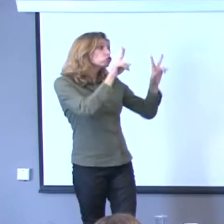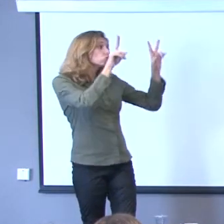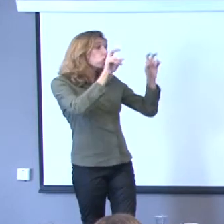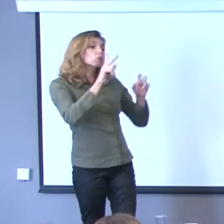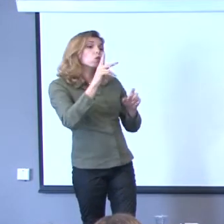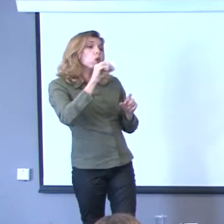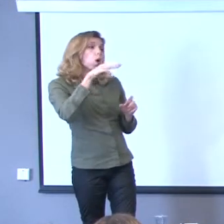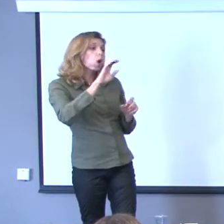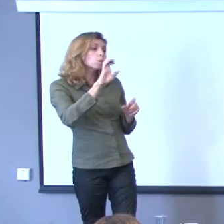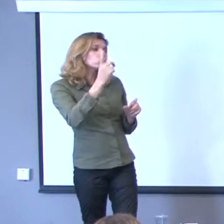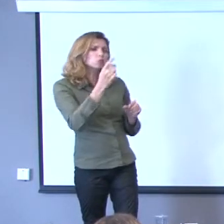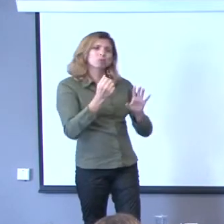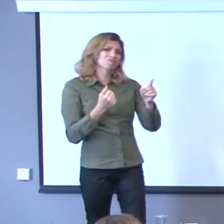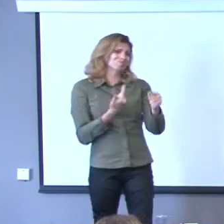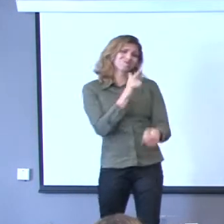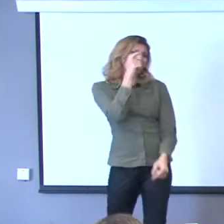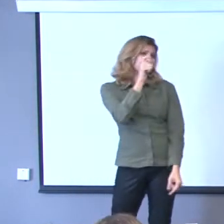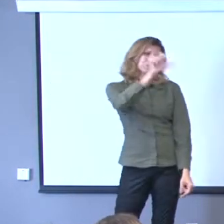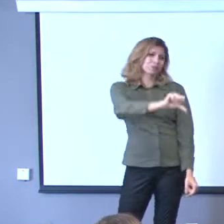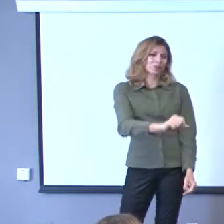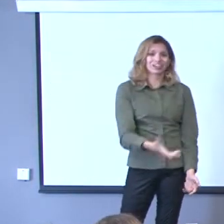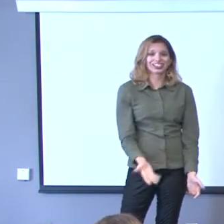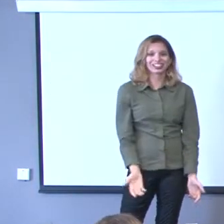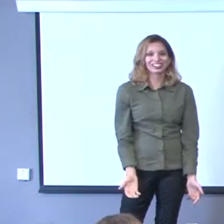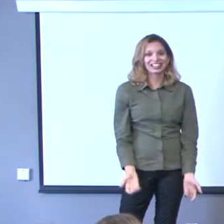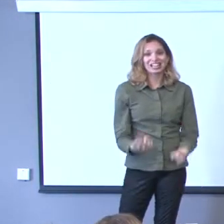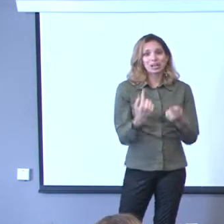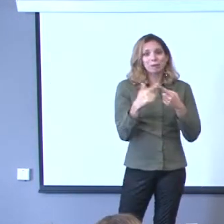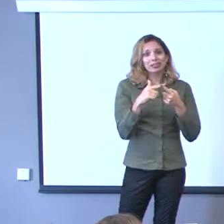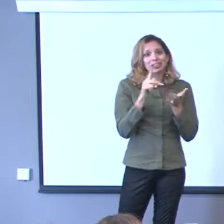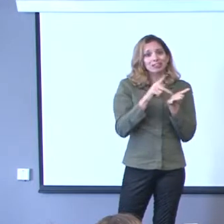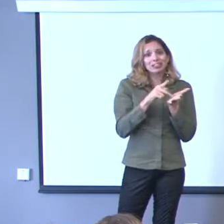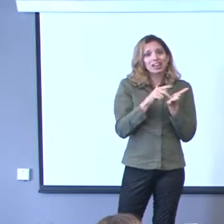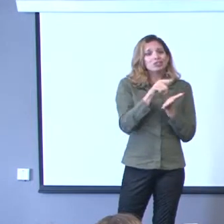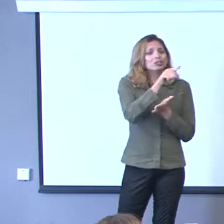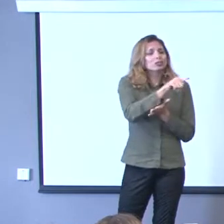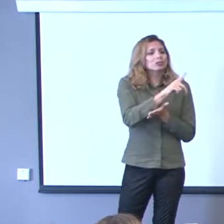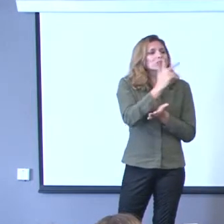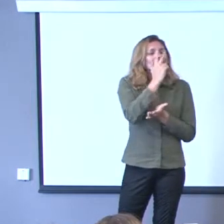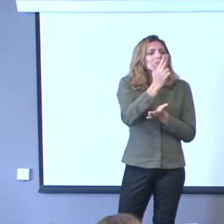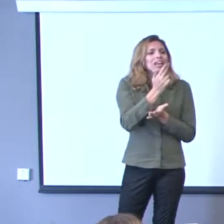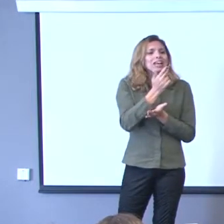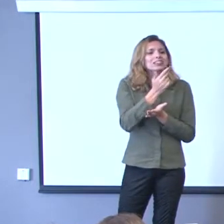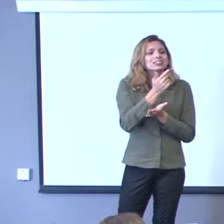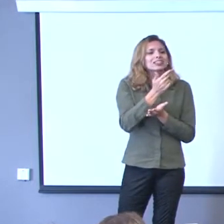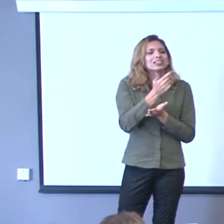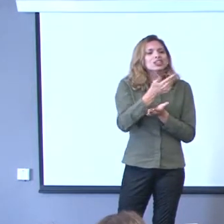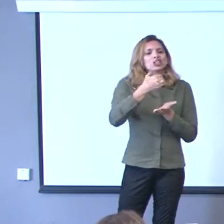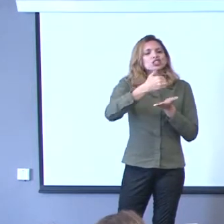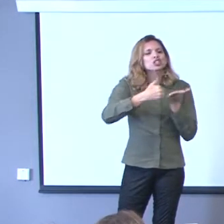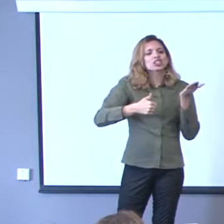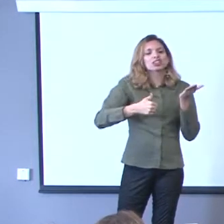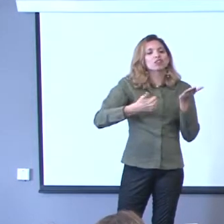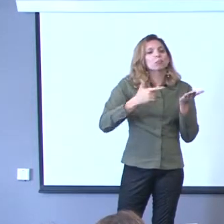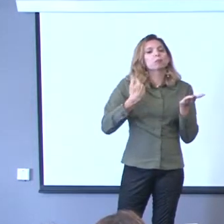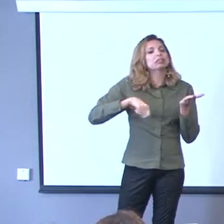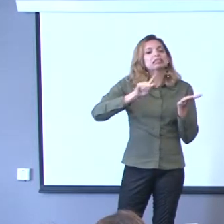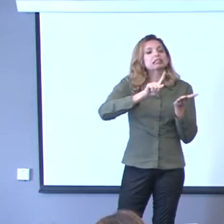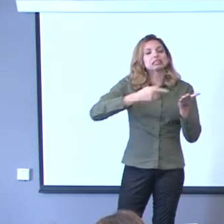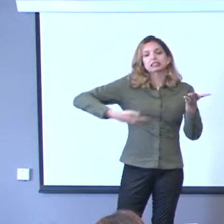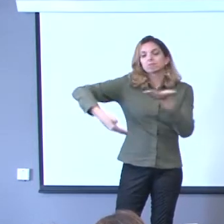Mas eu diria que eu me interessaria menos ainda, porque já parte de uma premissa que você está tirando o direito do convívio, né?